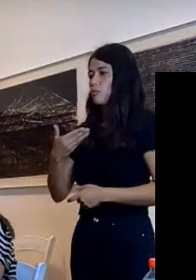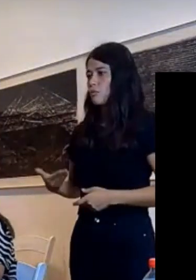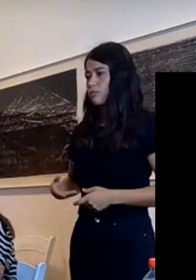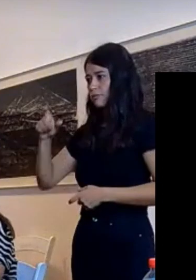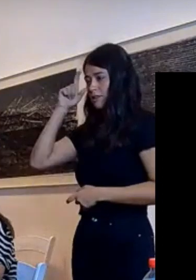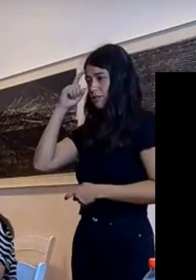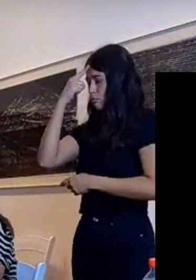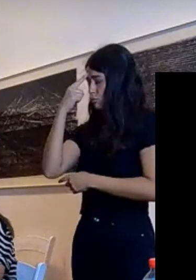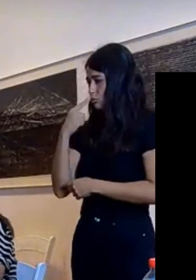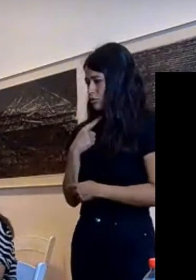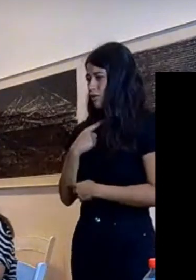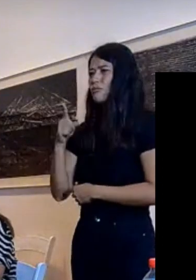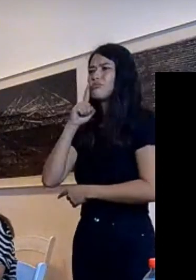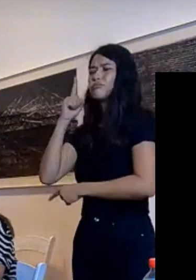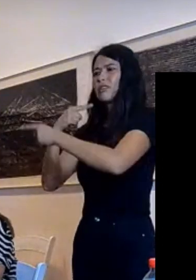historia muy particular.